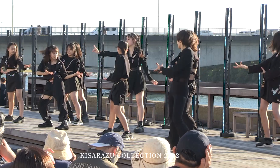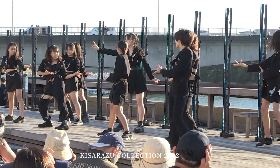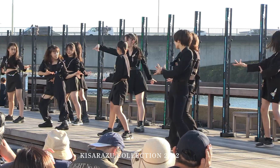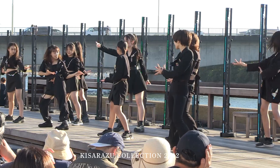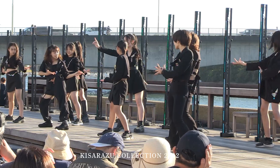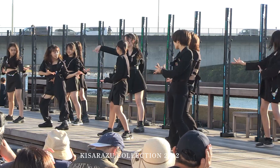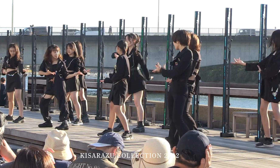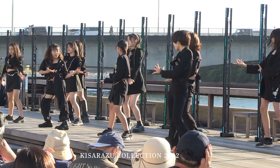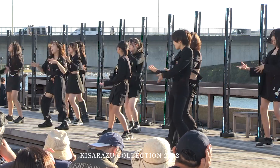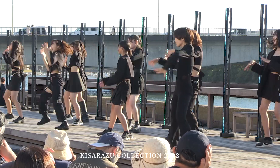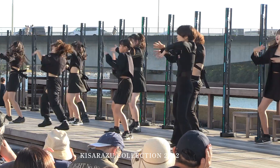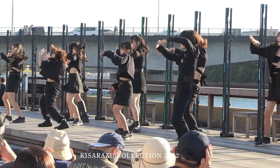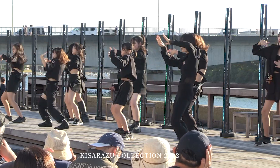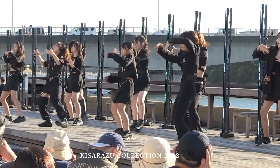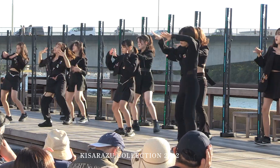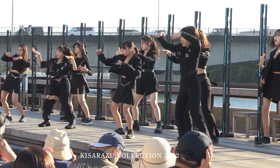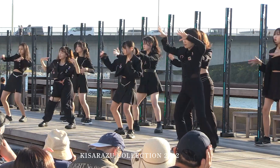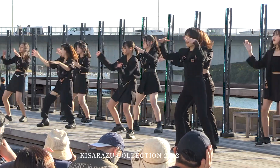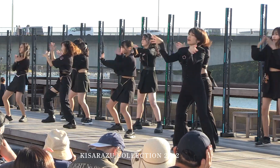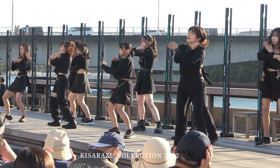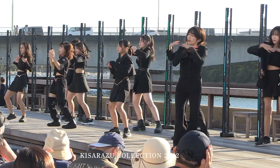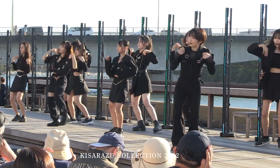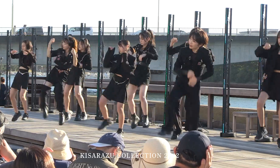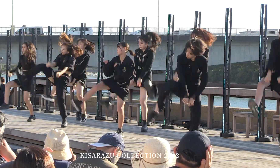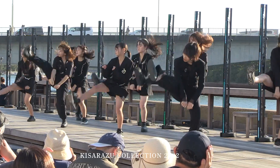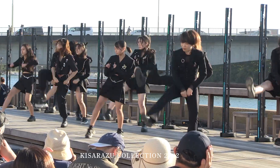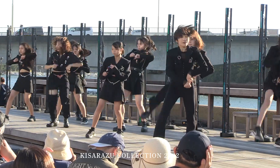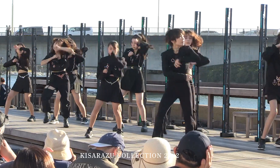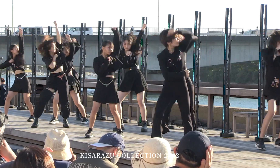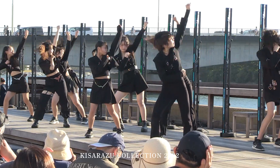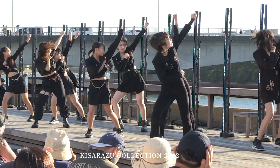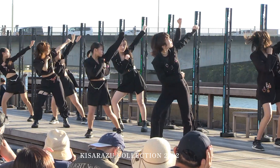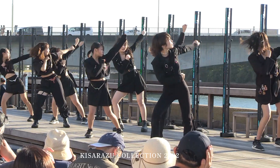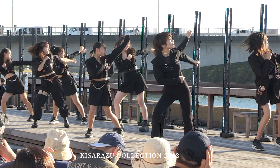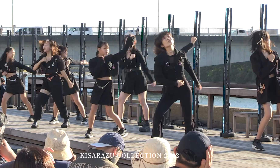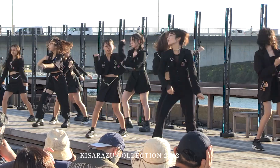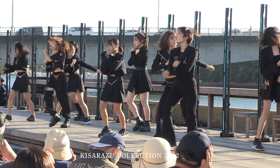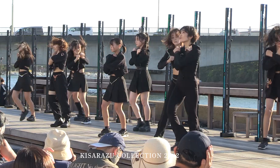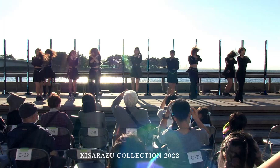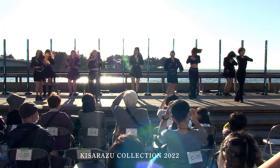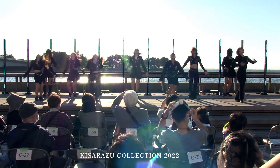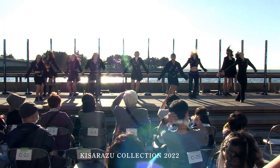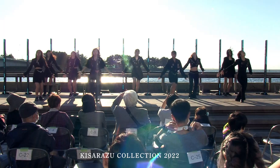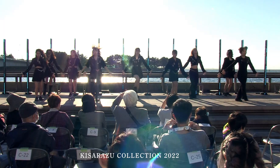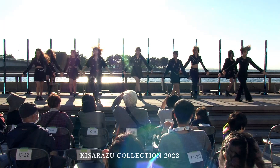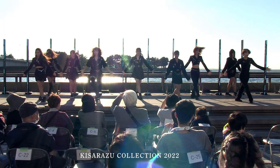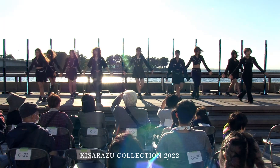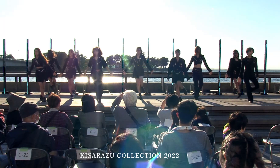I'm fearless, huh? Wish I could do it, get the way that you can't get.